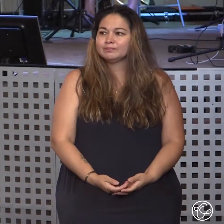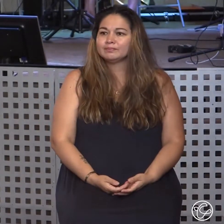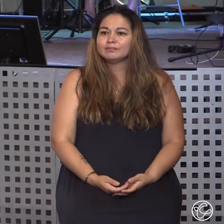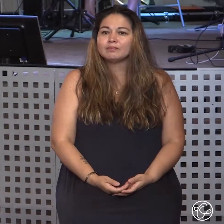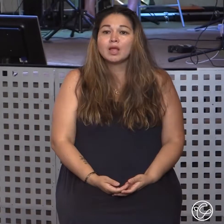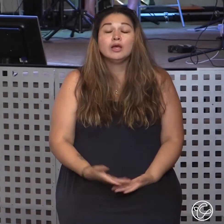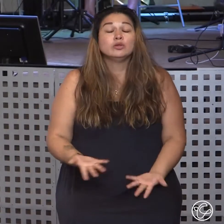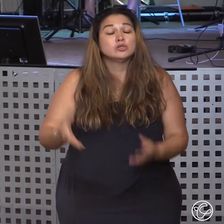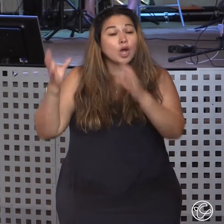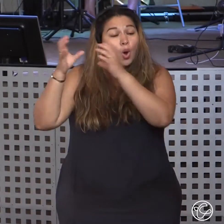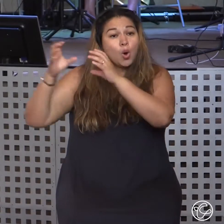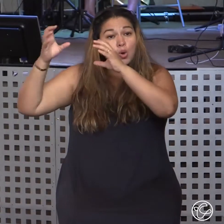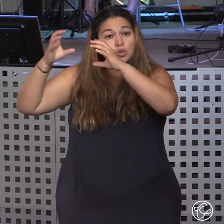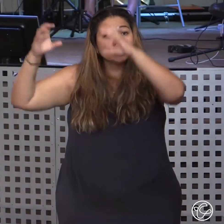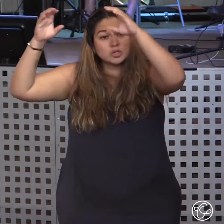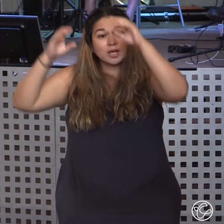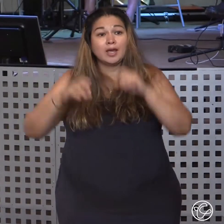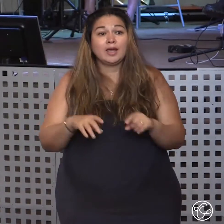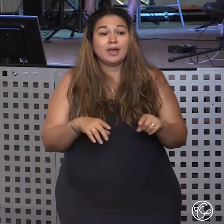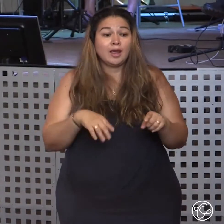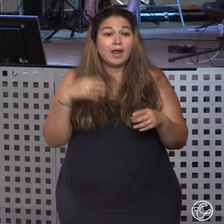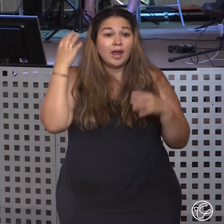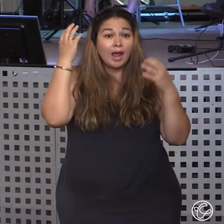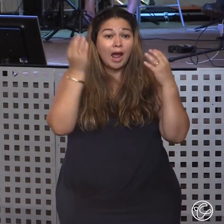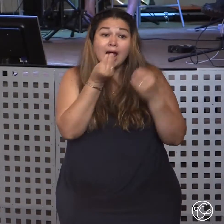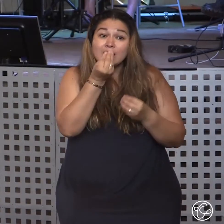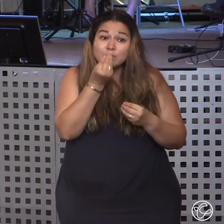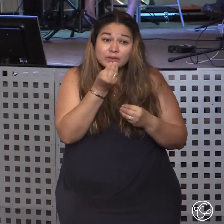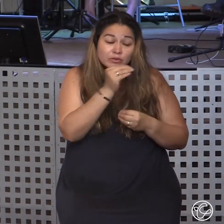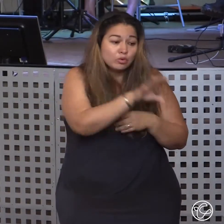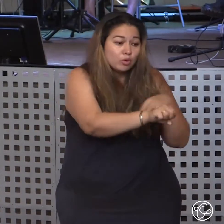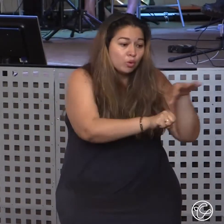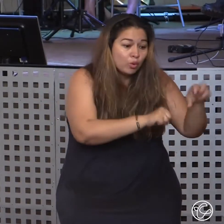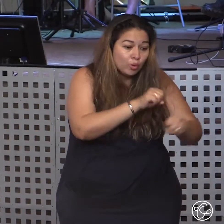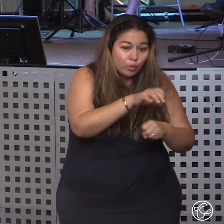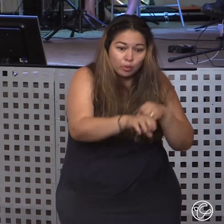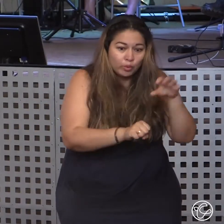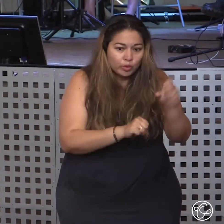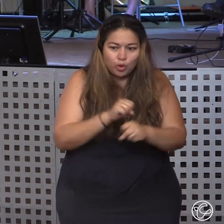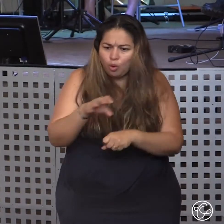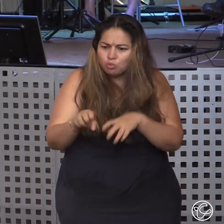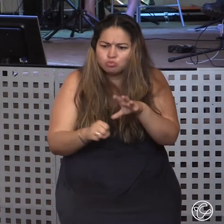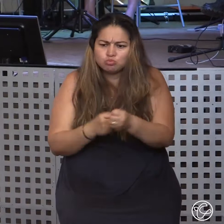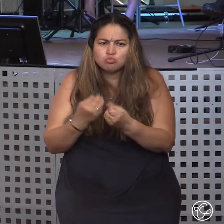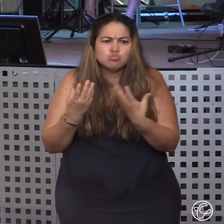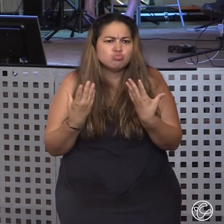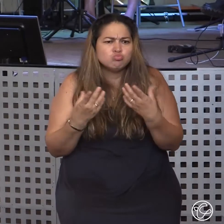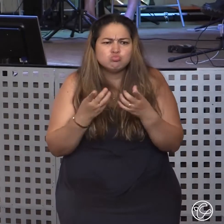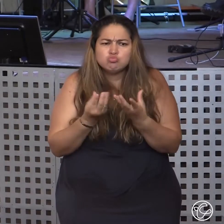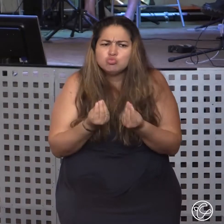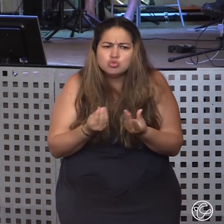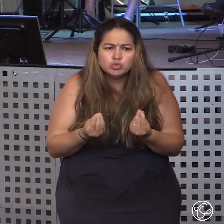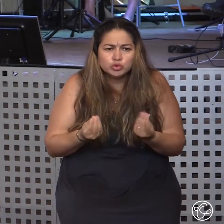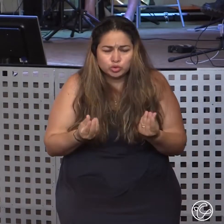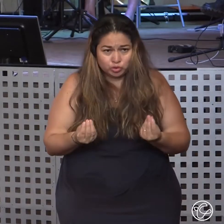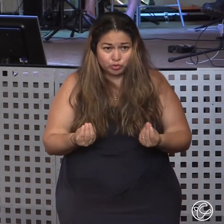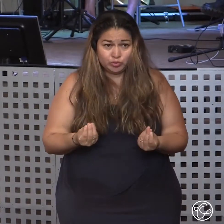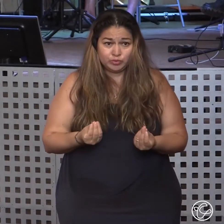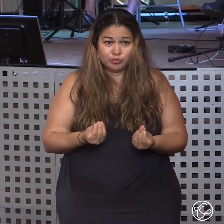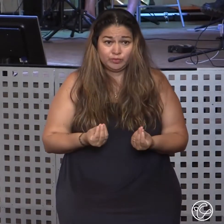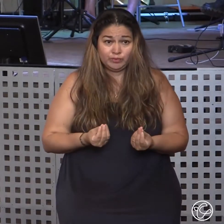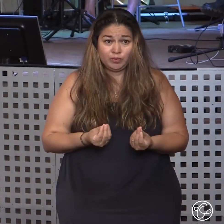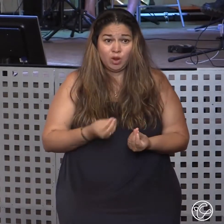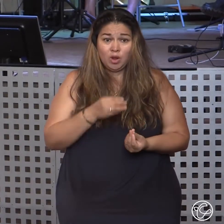quien junta arena del mar. Y fue tanto lo que recogió que dejó